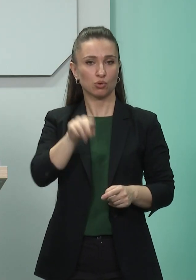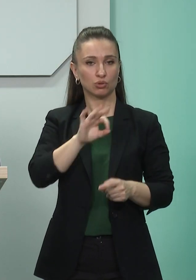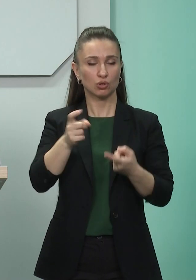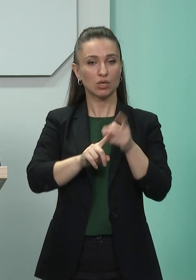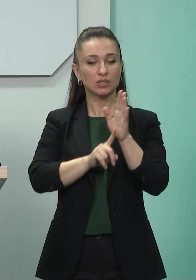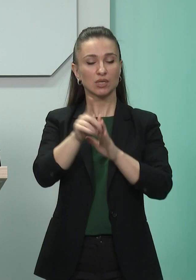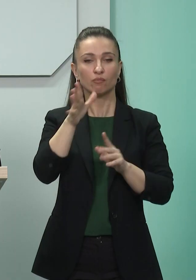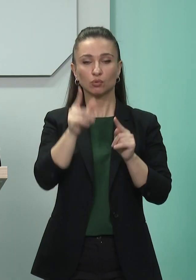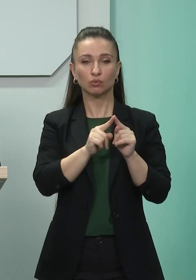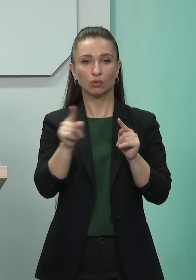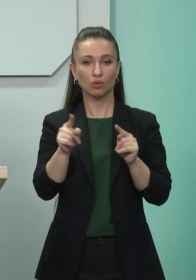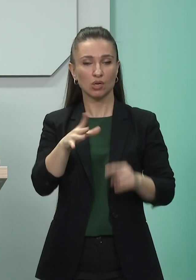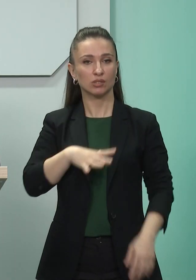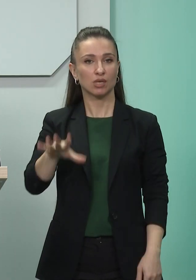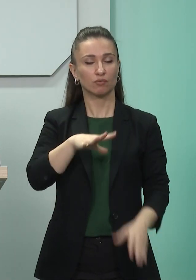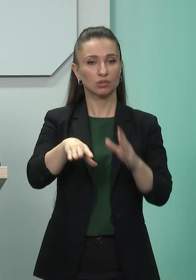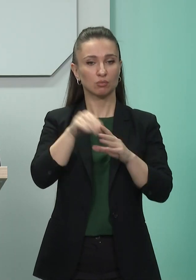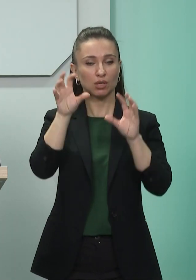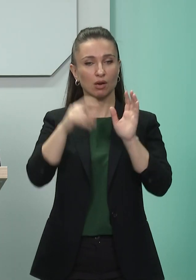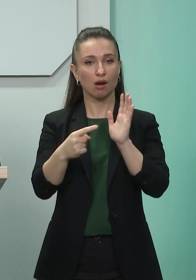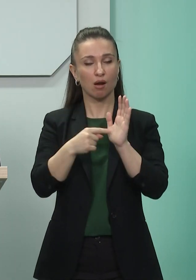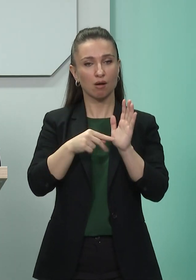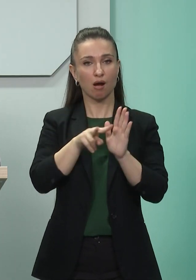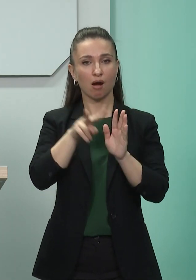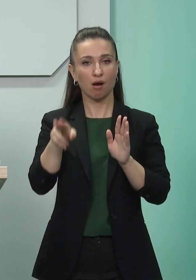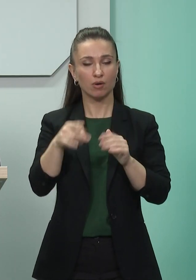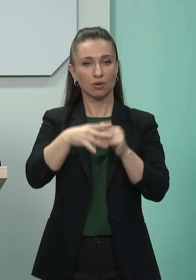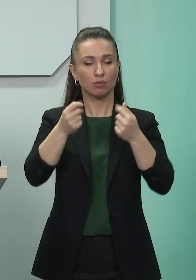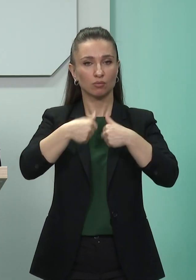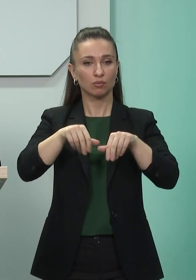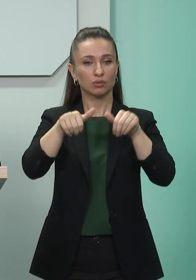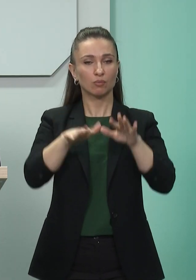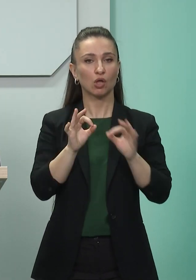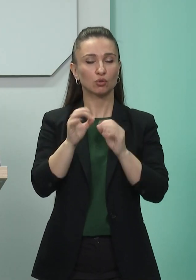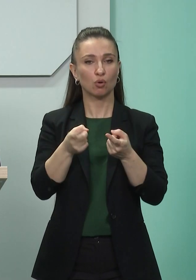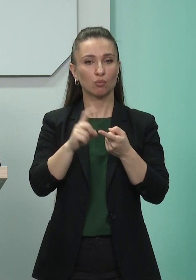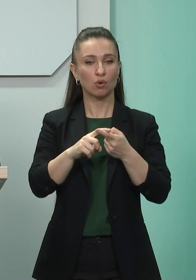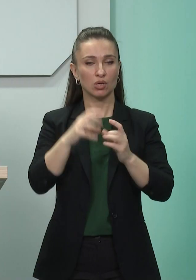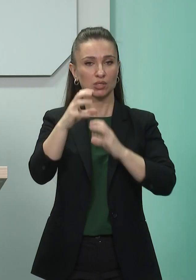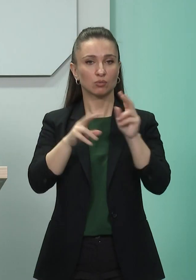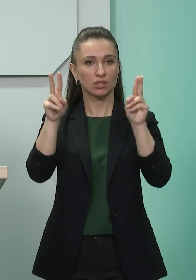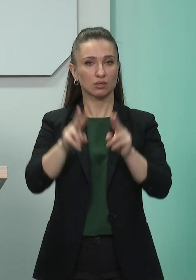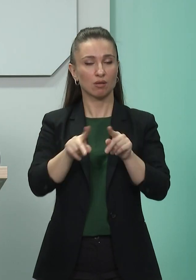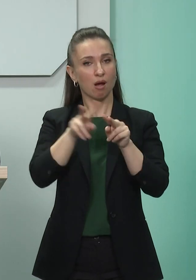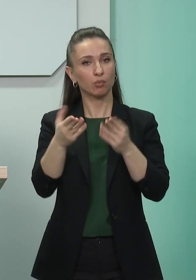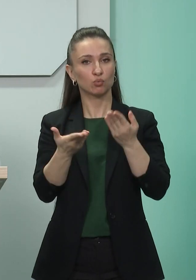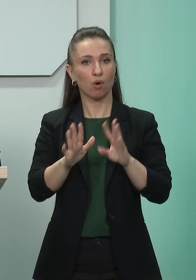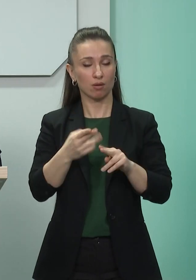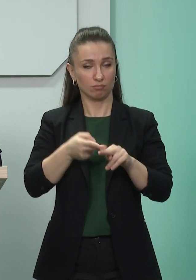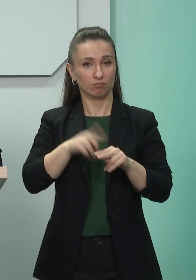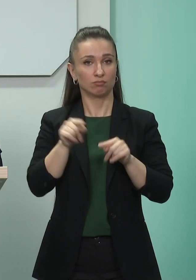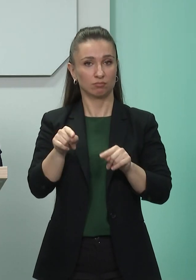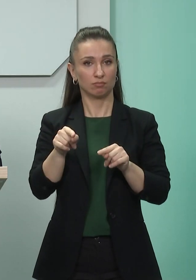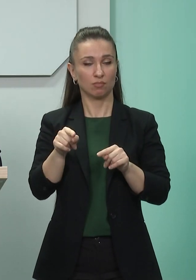ფუნქციონირება საწყის კოდთან, საქართველოს საარჩევნო კანონმდებლობასთან, ცესკოს მიერ დადგენილ ნორმებთან და საერთაშორისო სტანდარტებთან.